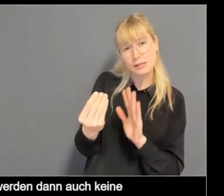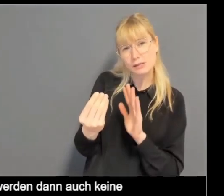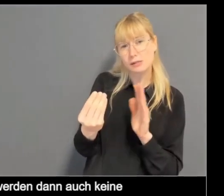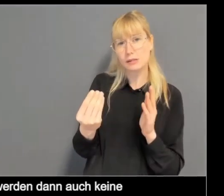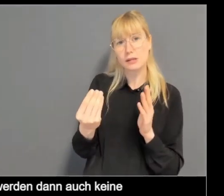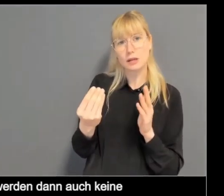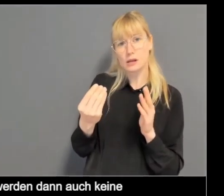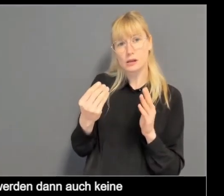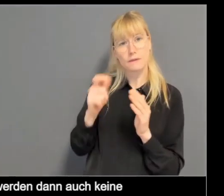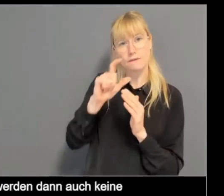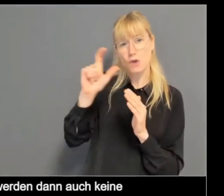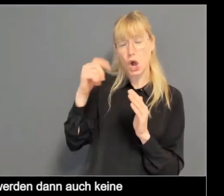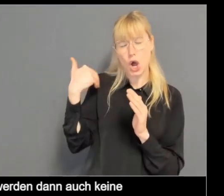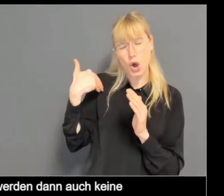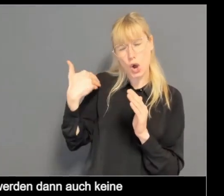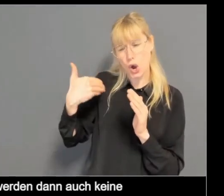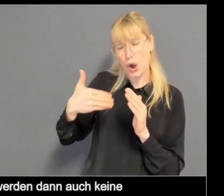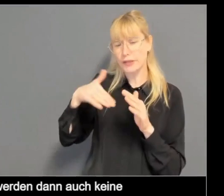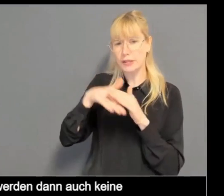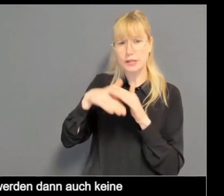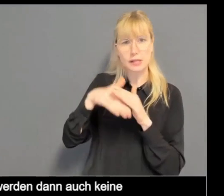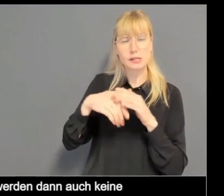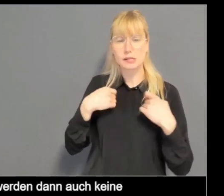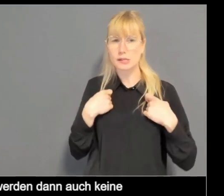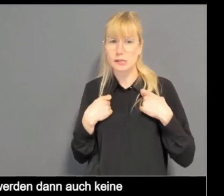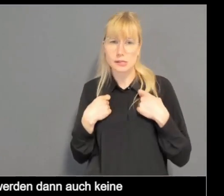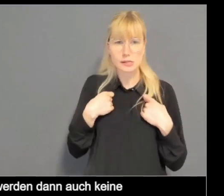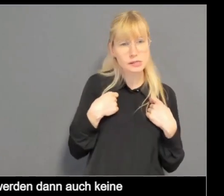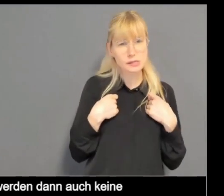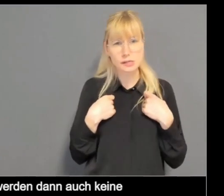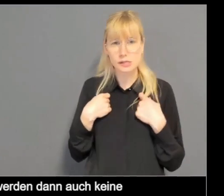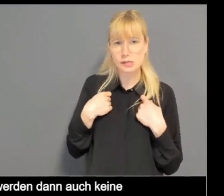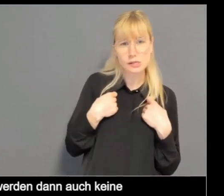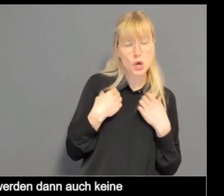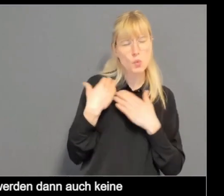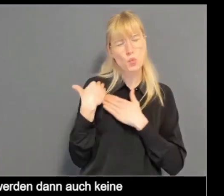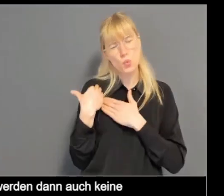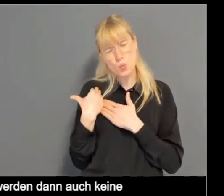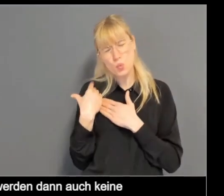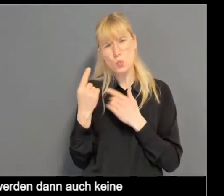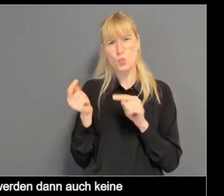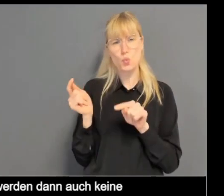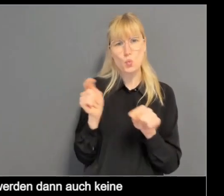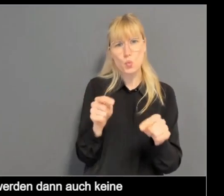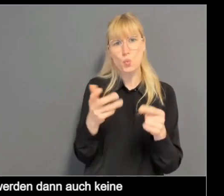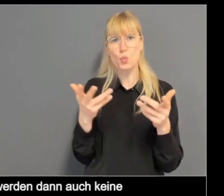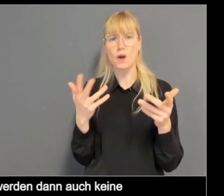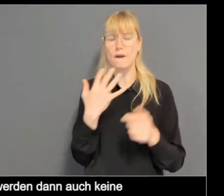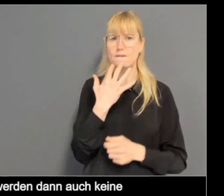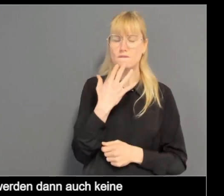sie jetzt in den vergangenen Tagen und Wochen hatten. Auch in einer unsicheren Situation, keiner weiß, wie lange der Krieg